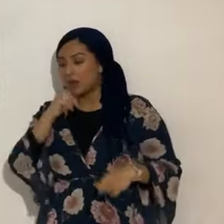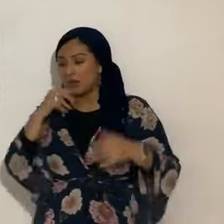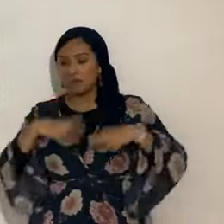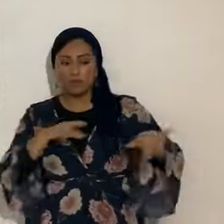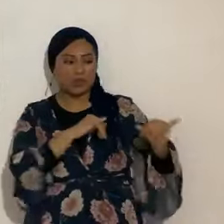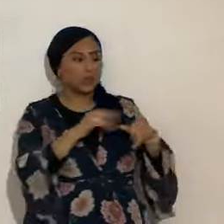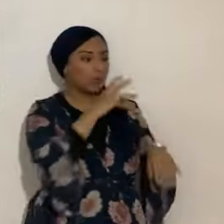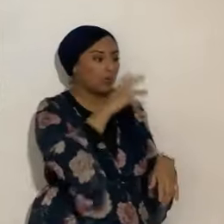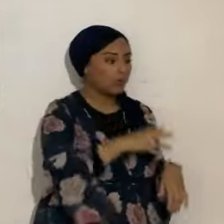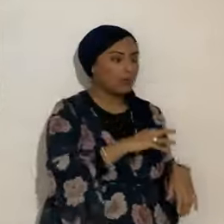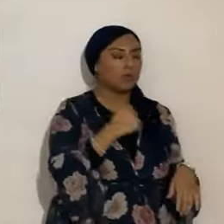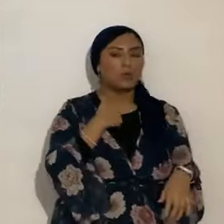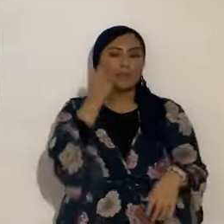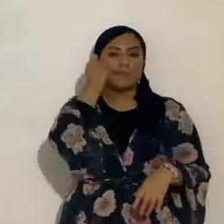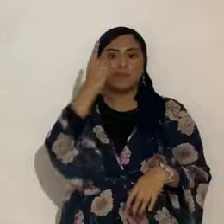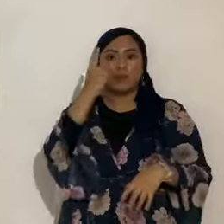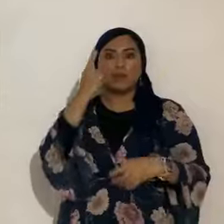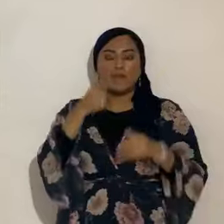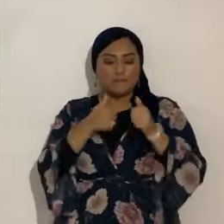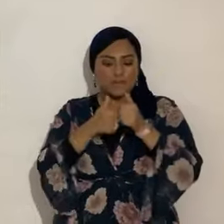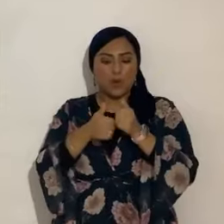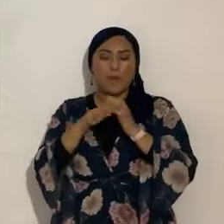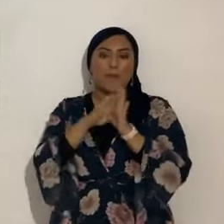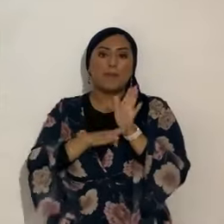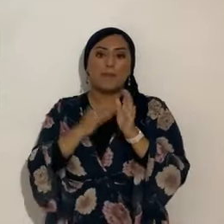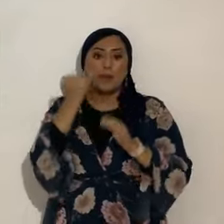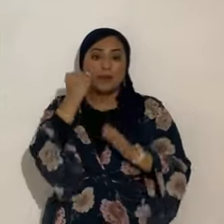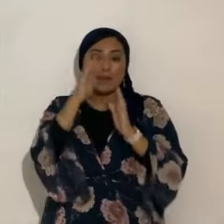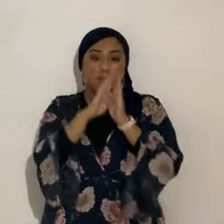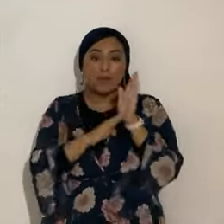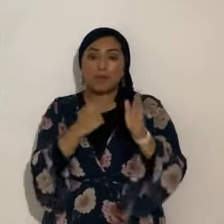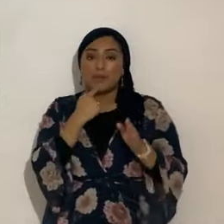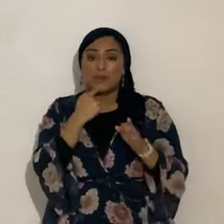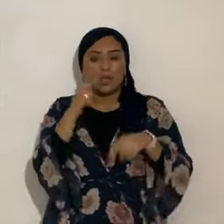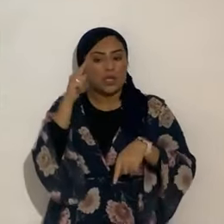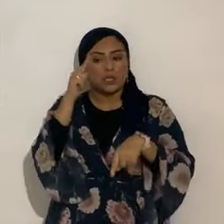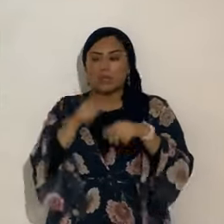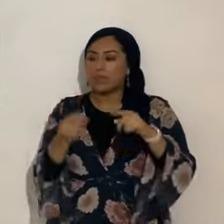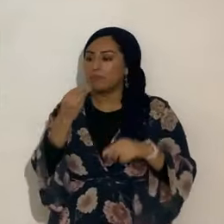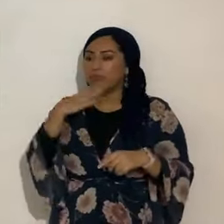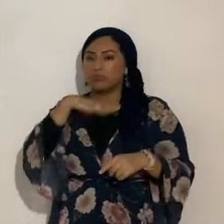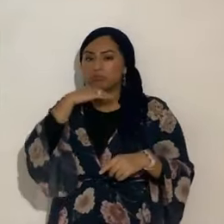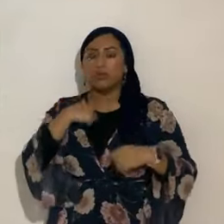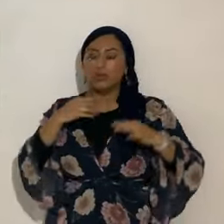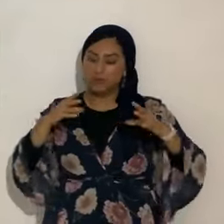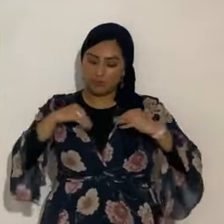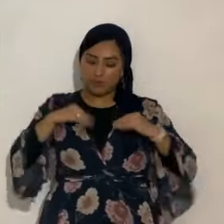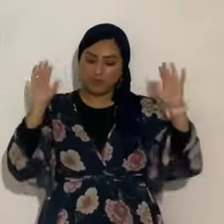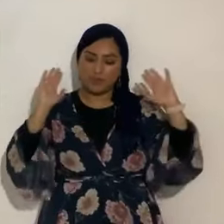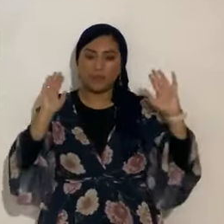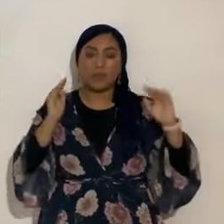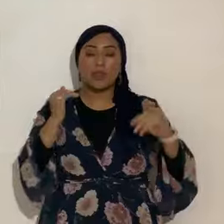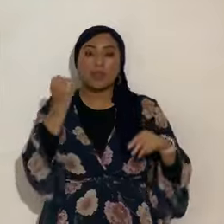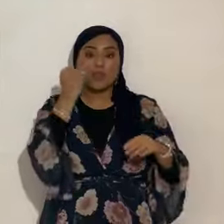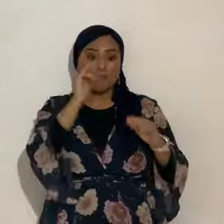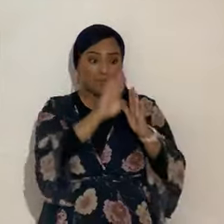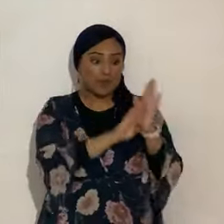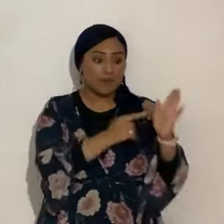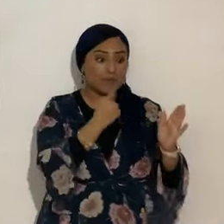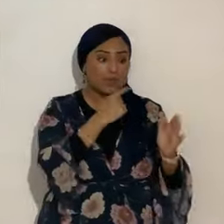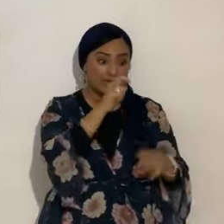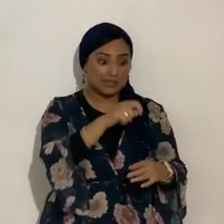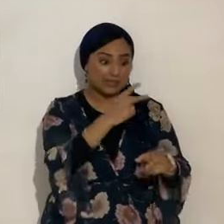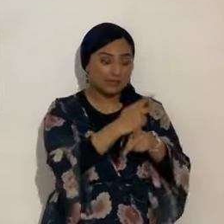nos basamos a eso y punto, se acabó. Si la Biblia nos dice que no comamos cerdo, no comemos cerdo. Si la Biblia dice que guardemos el Shabbat, lo